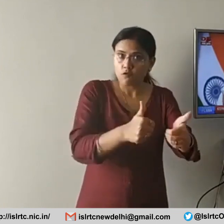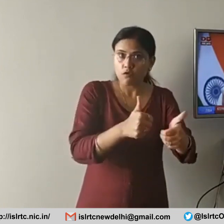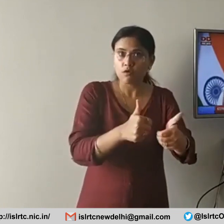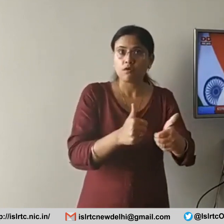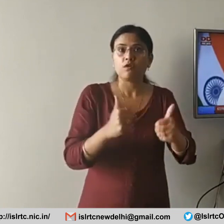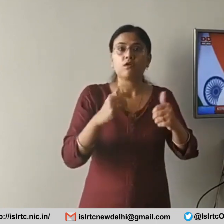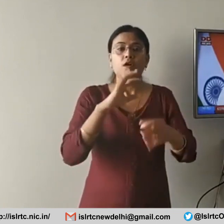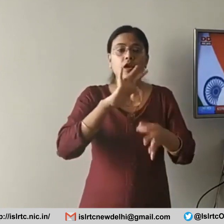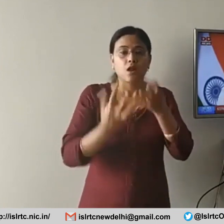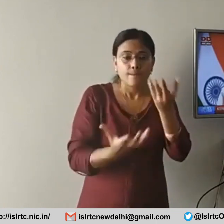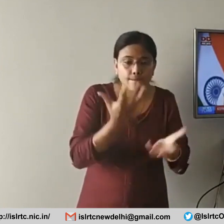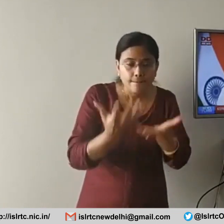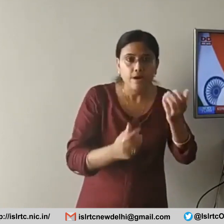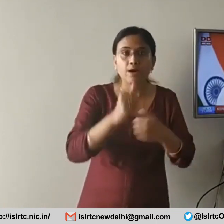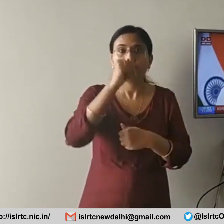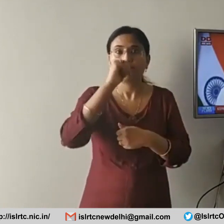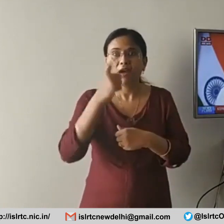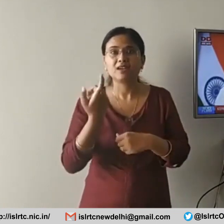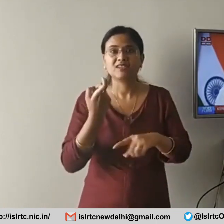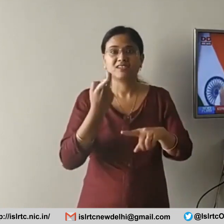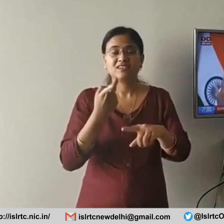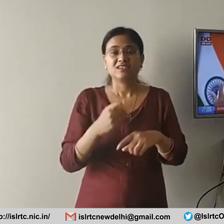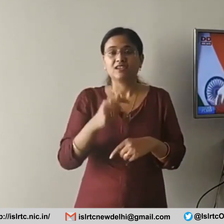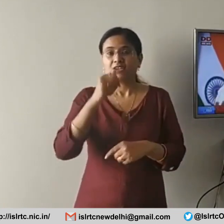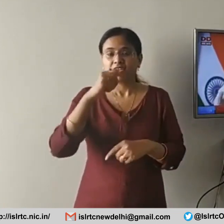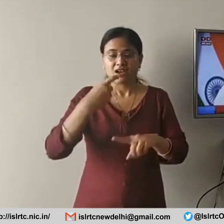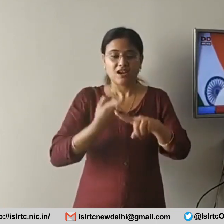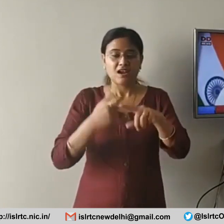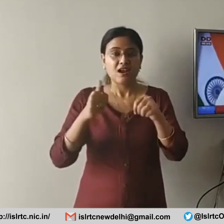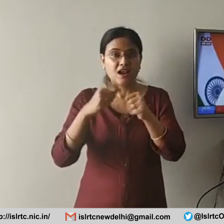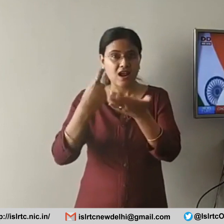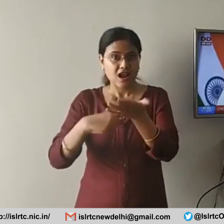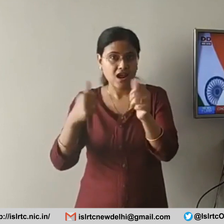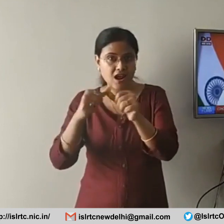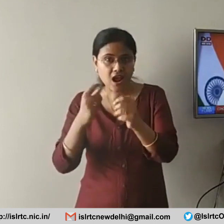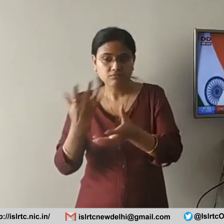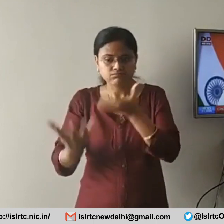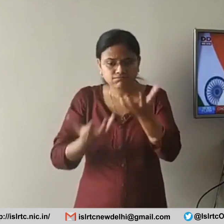गर्म पानी है, काढ़ा है, इनका निरंतर सेवन करें।